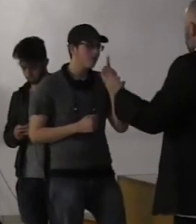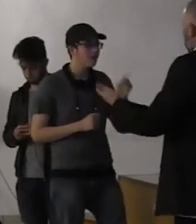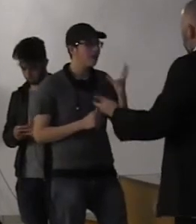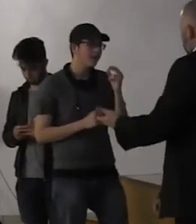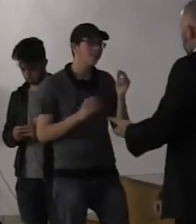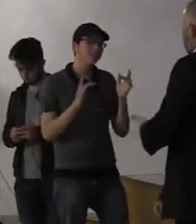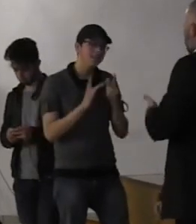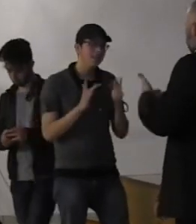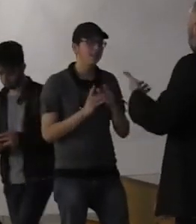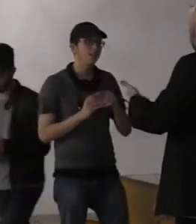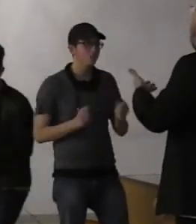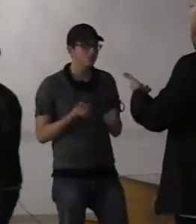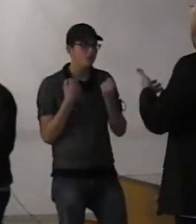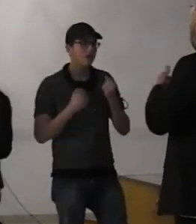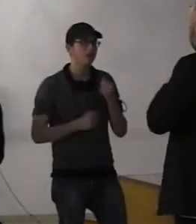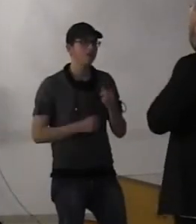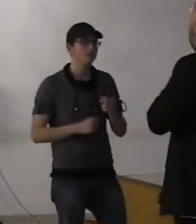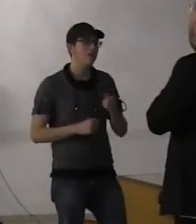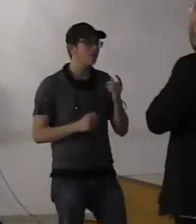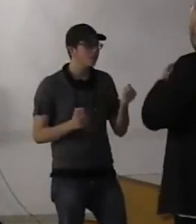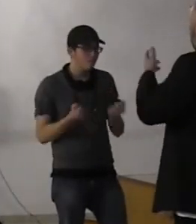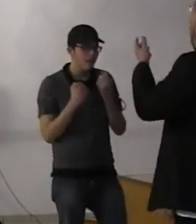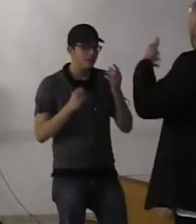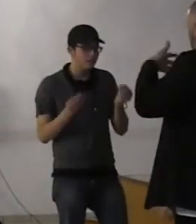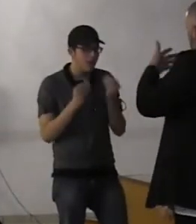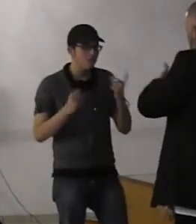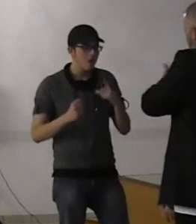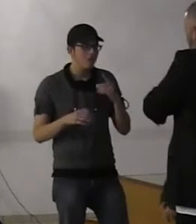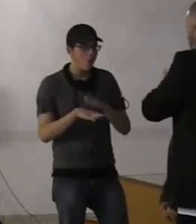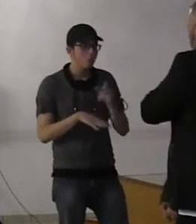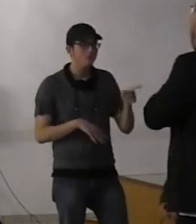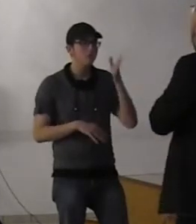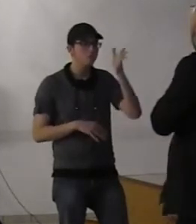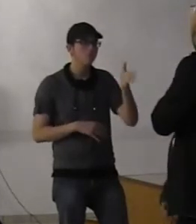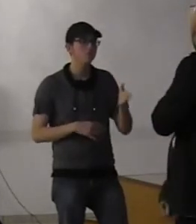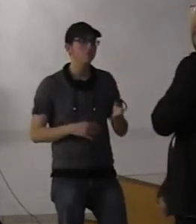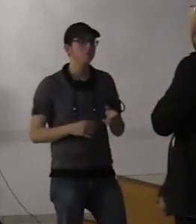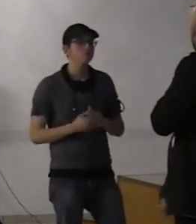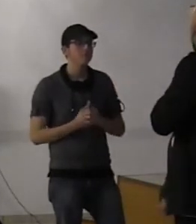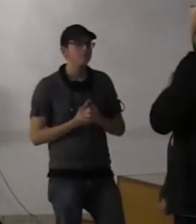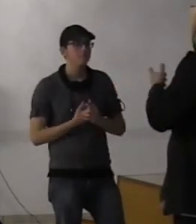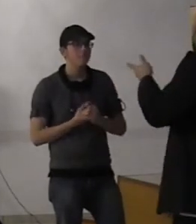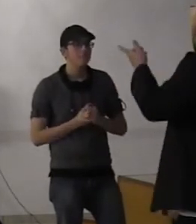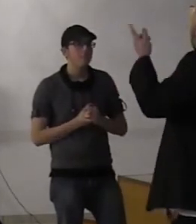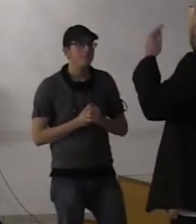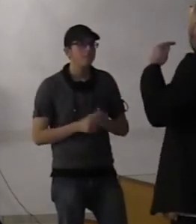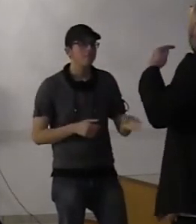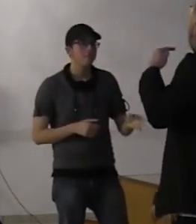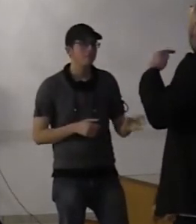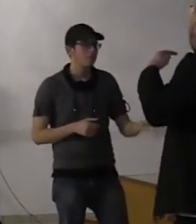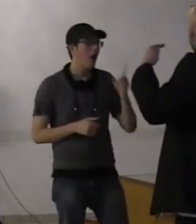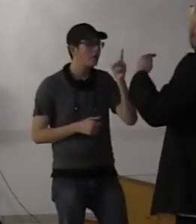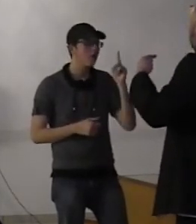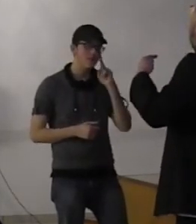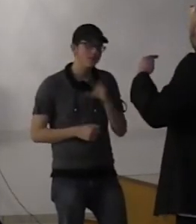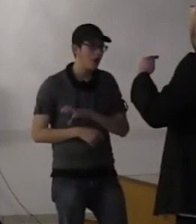oder weil viele schwierige Sachen auf sie warten oder mit dem, was sie eben konfrontiert wurde, dass Allah das weiß